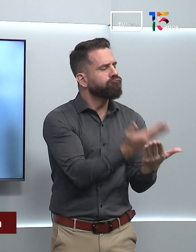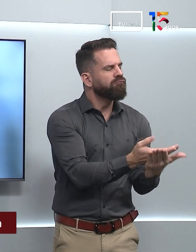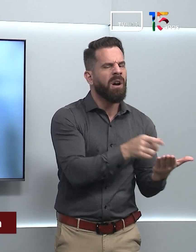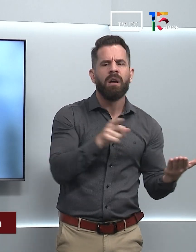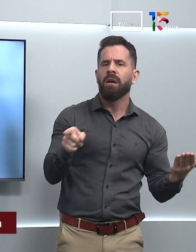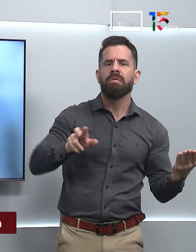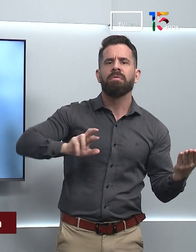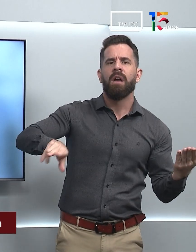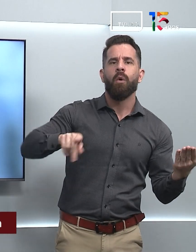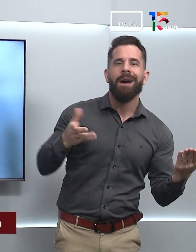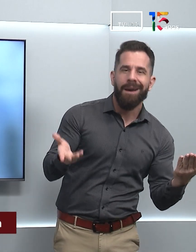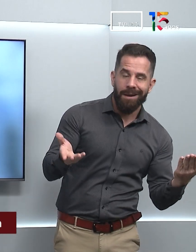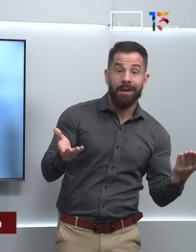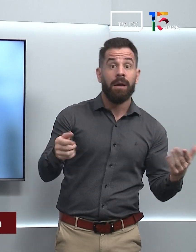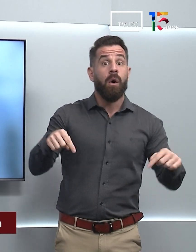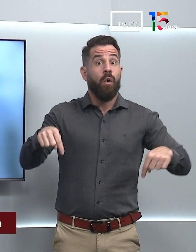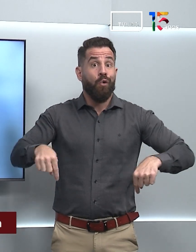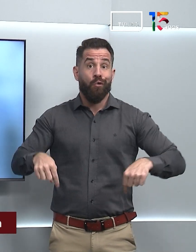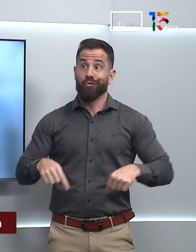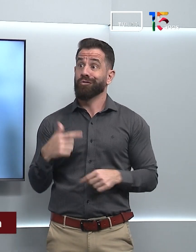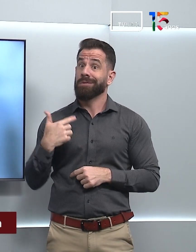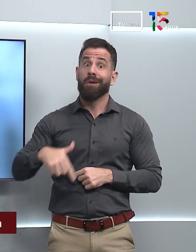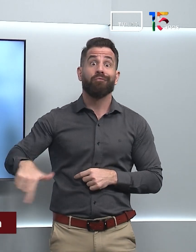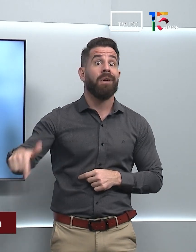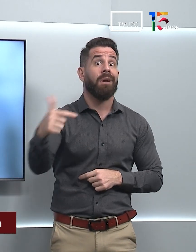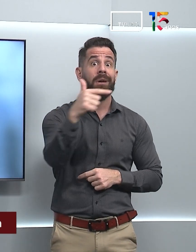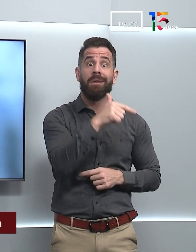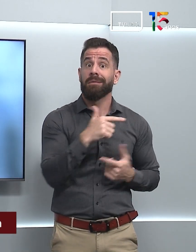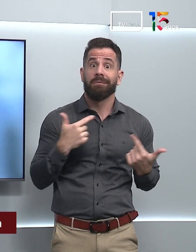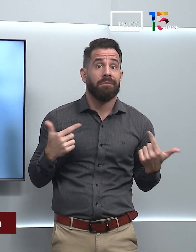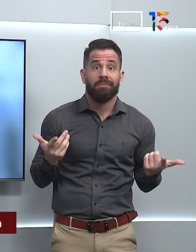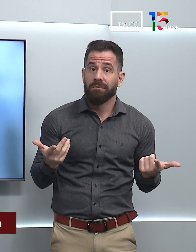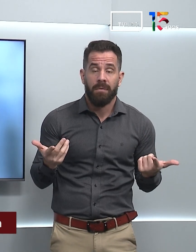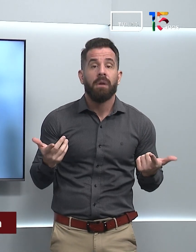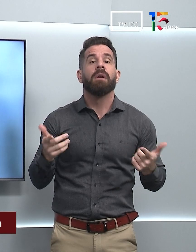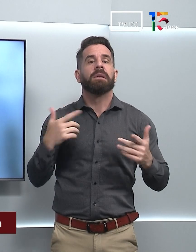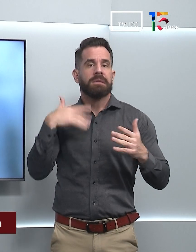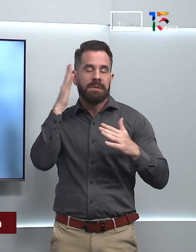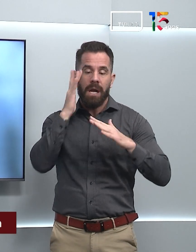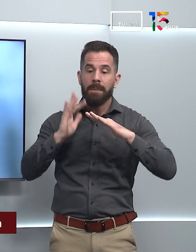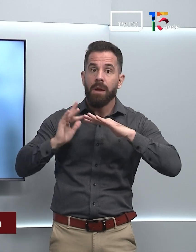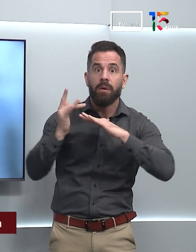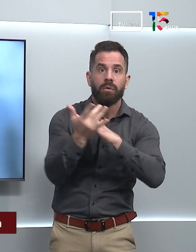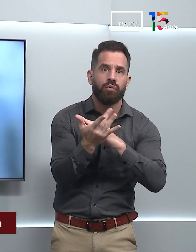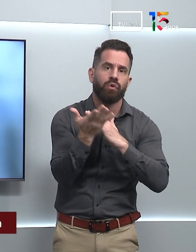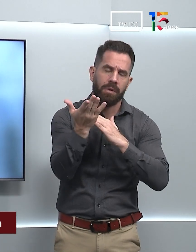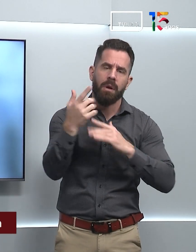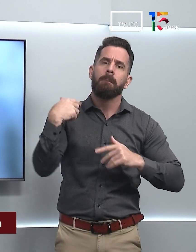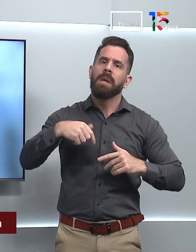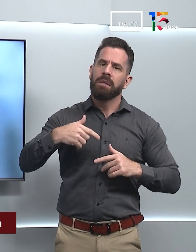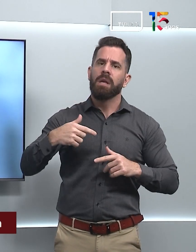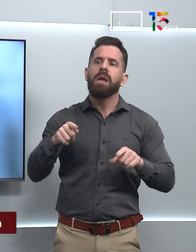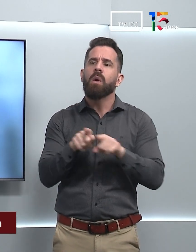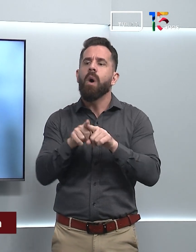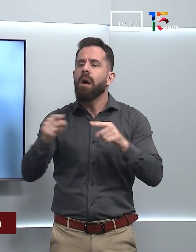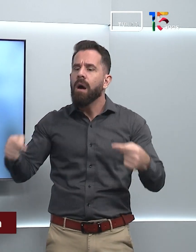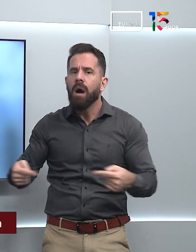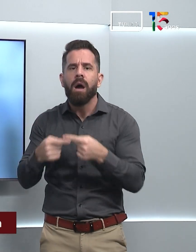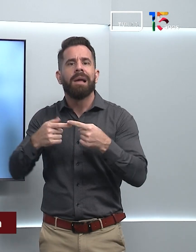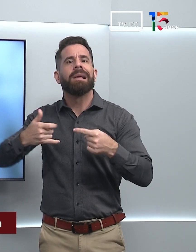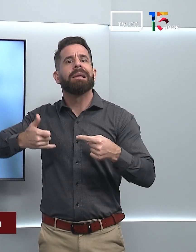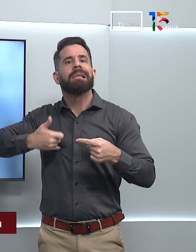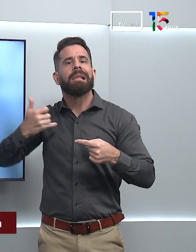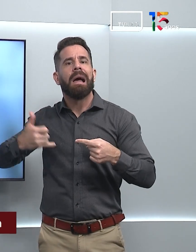a gente também precisa regulamentar um pouco dessas redes sociais, principalmente pelas faixas etárias dos nossos estudantes, assim como a gente já